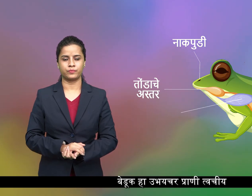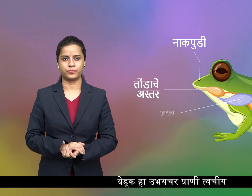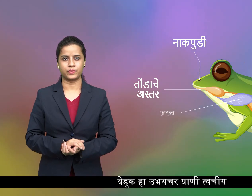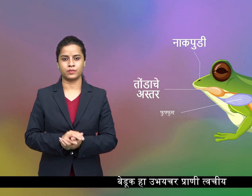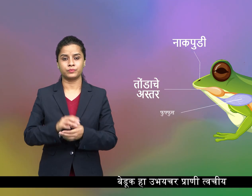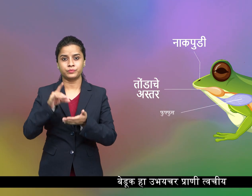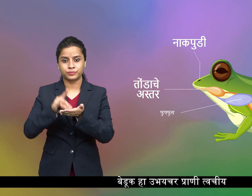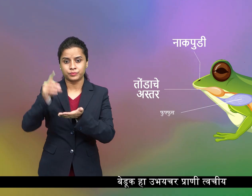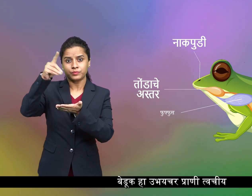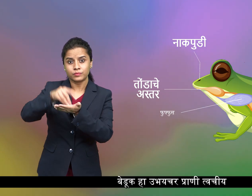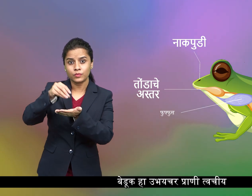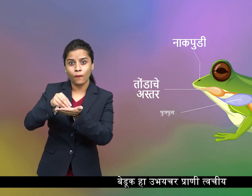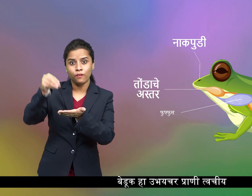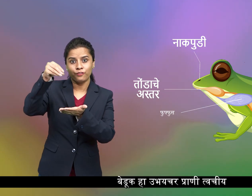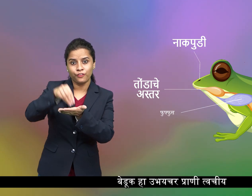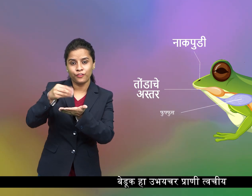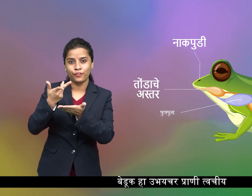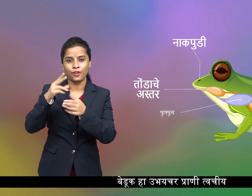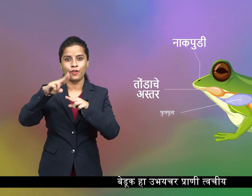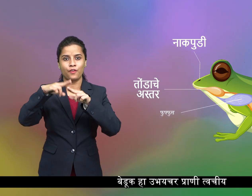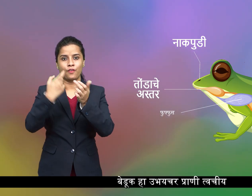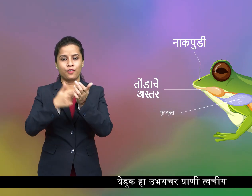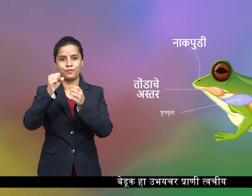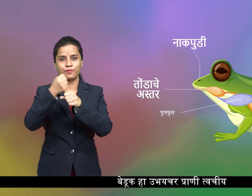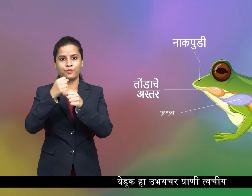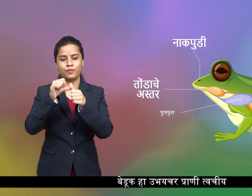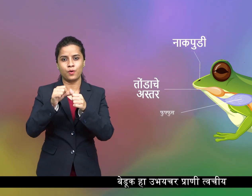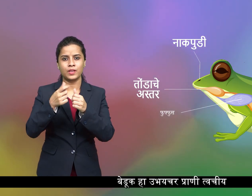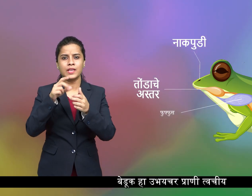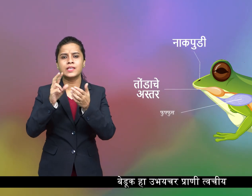बेडूक हा उभयचर प्राणी त्वचीय